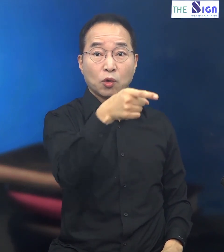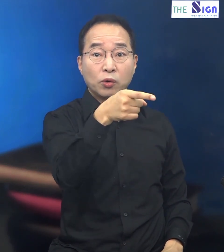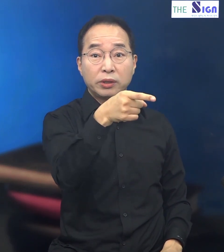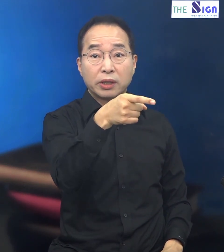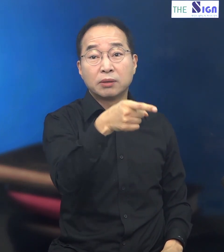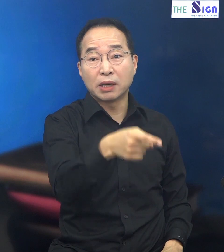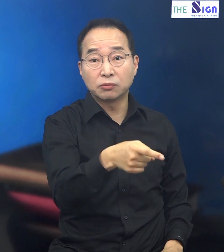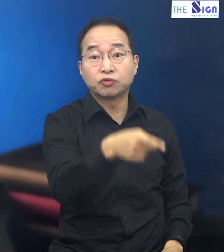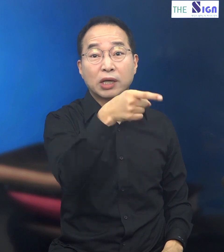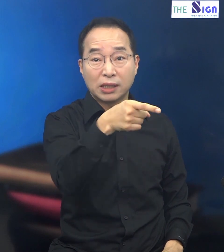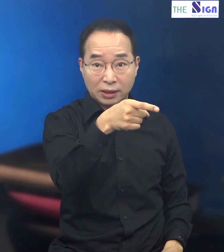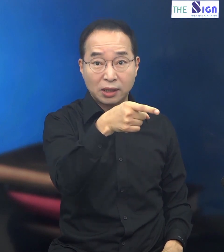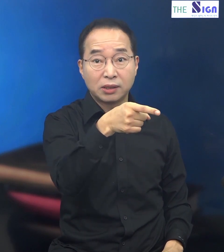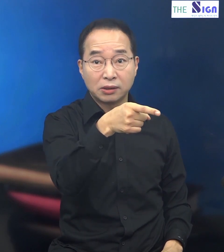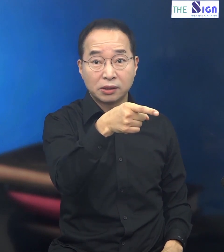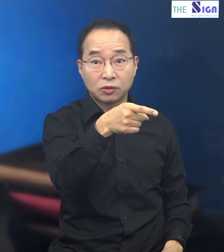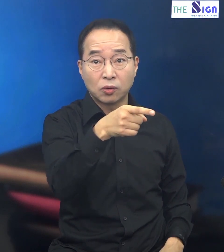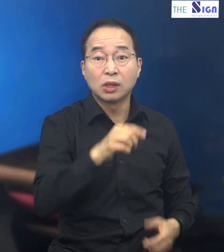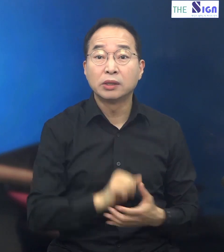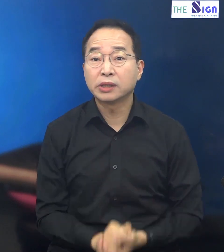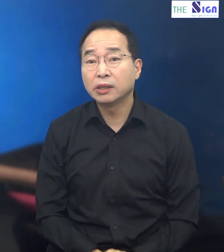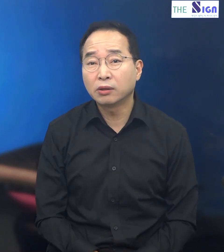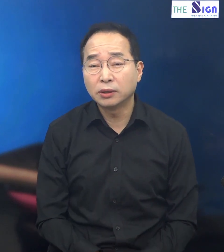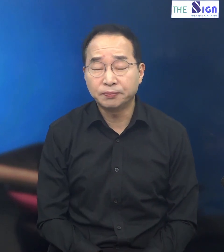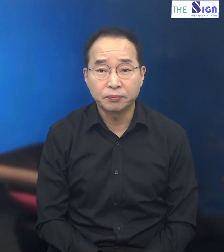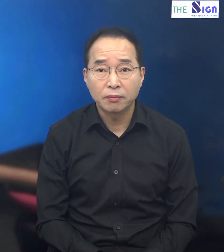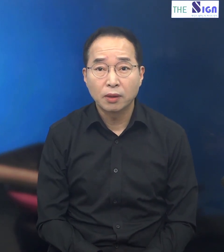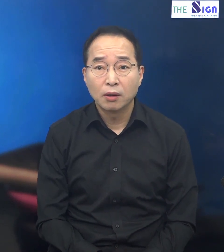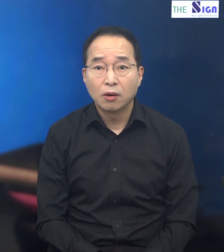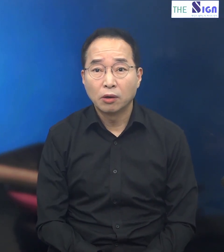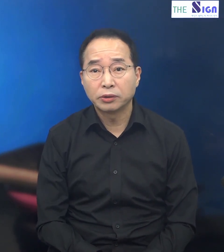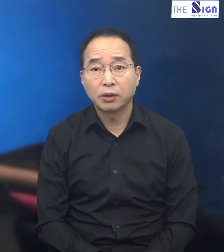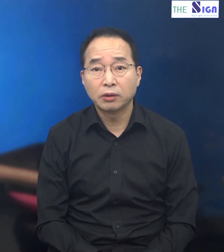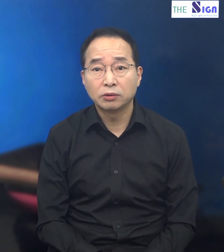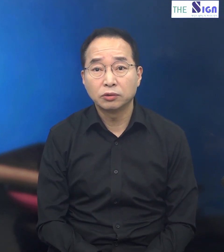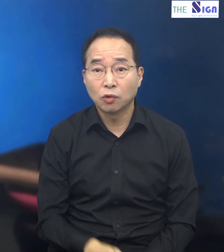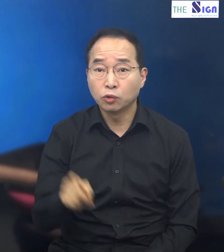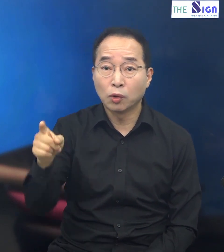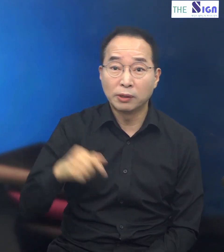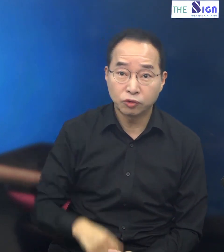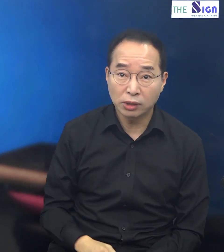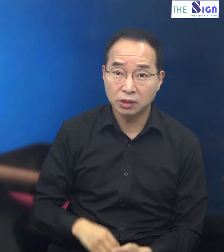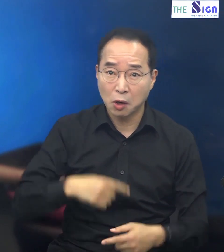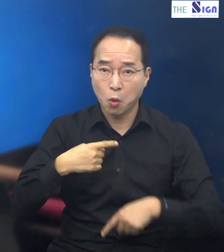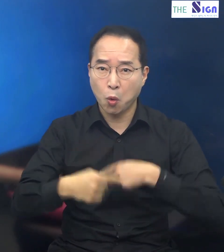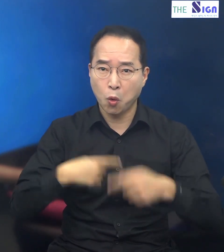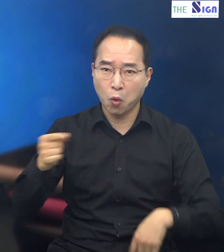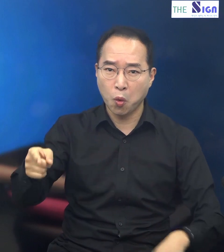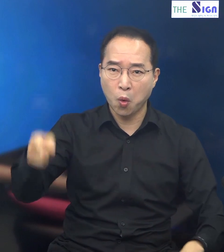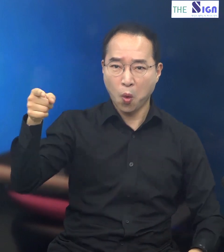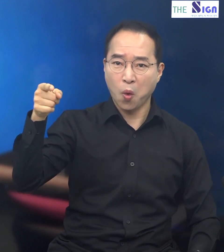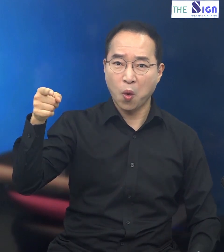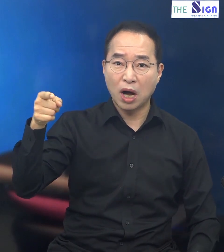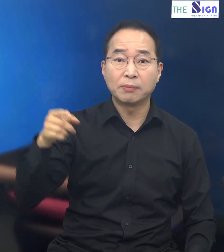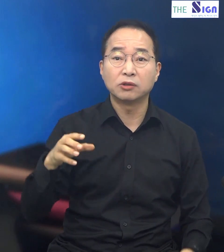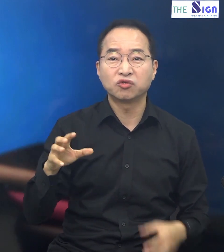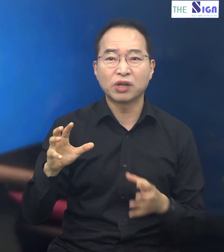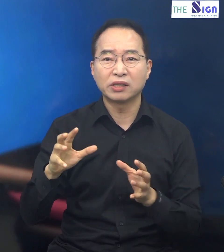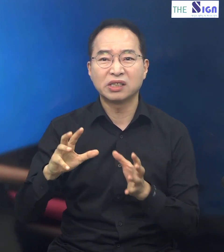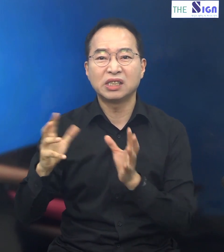올리는 게 그만큼 두각을 나타낸다는 뜻이고, 자, 이거는 어떤 정말 수화를 잘해요 하면 수화에서